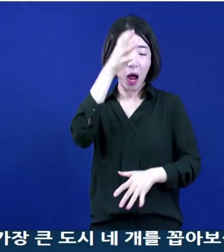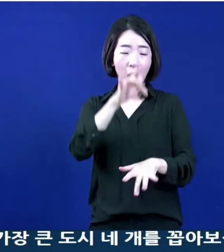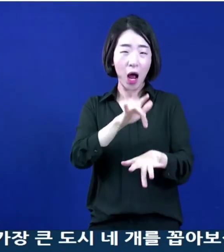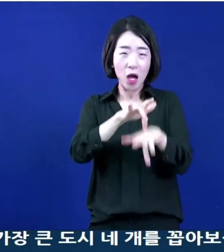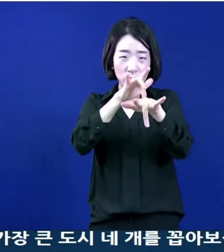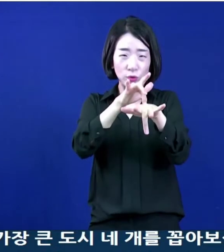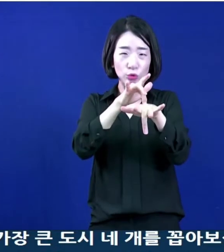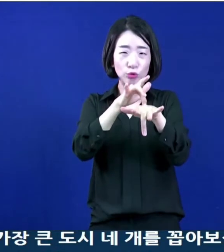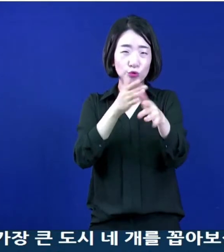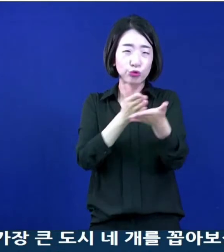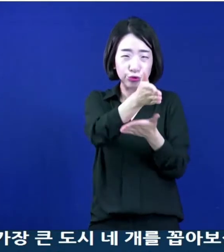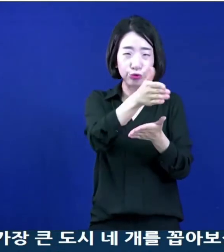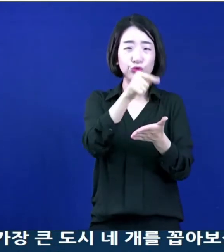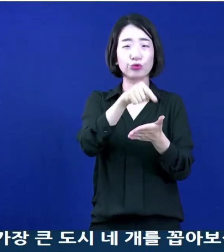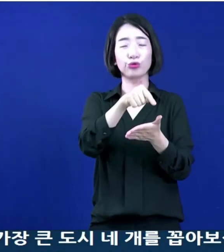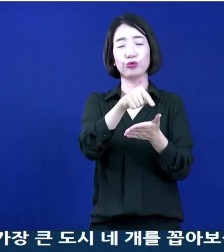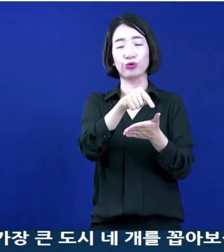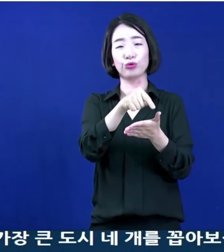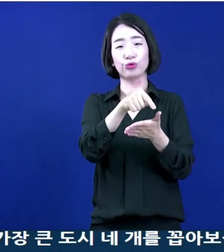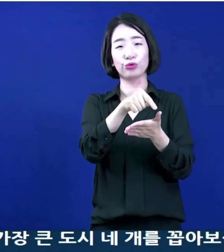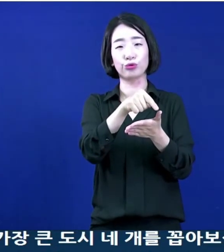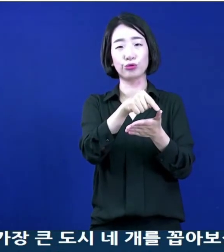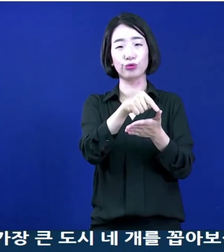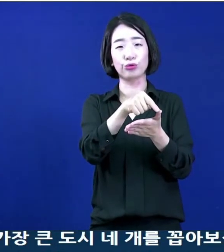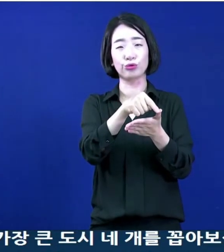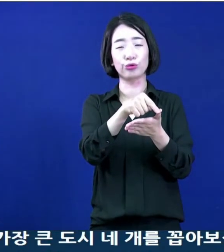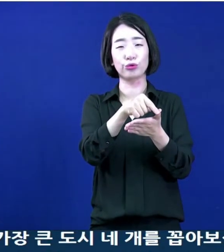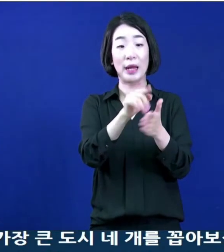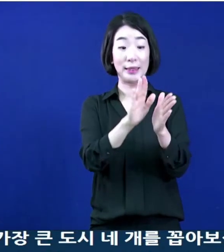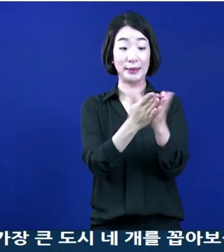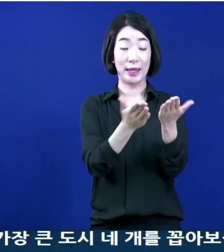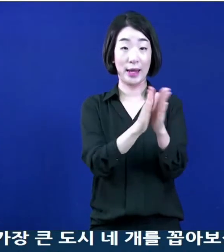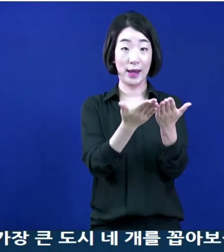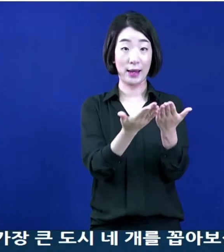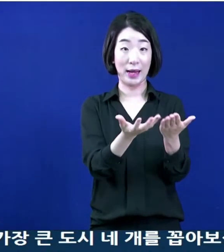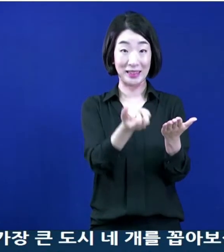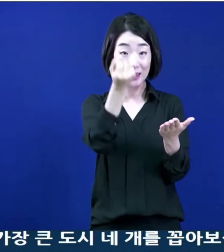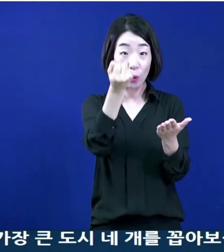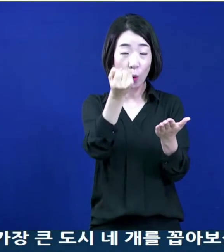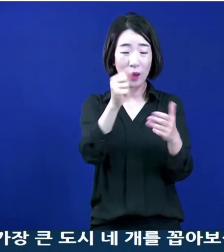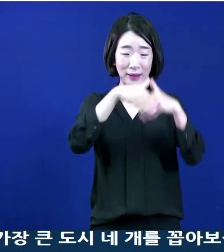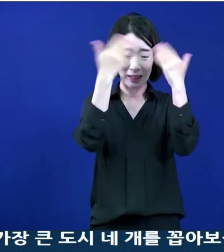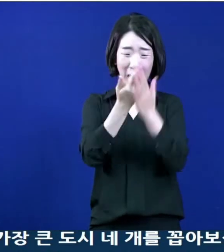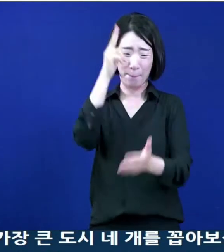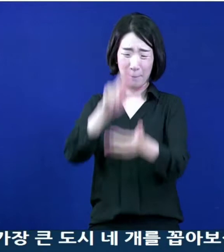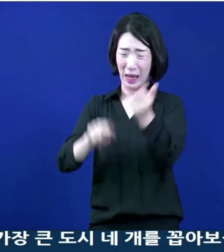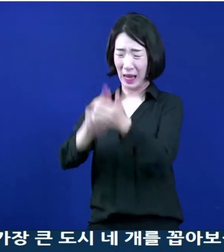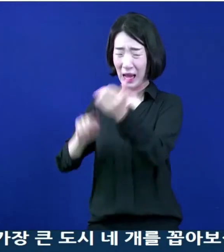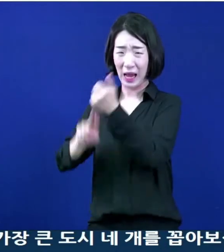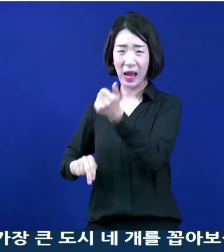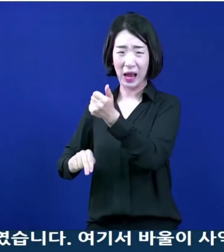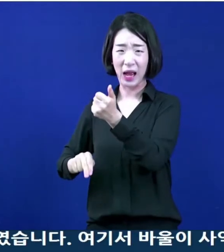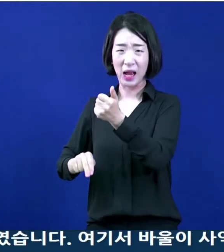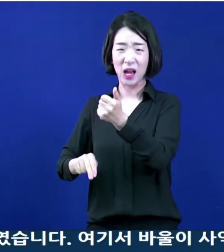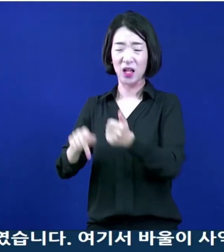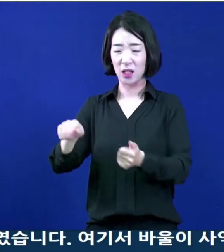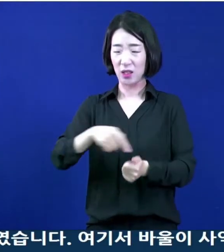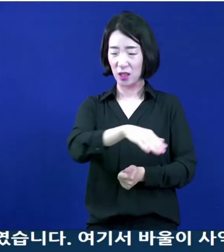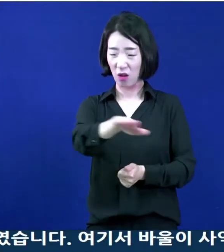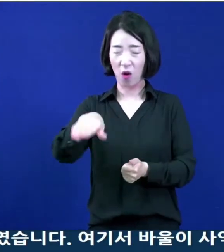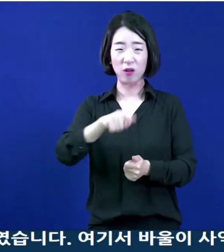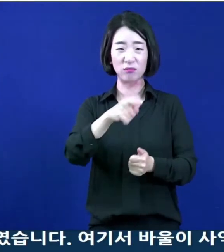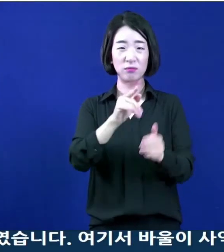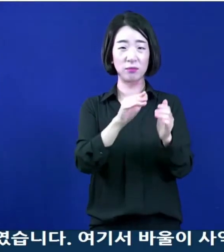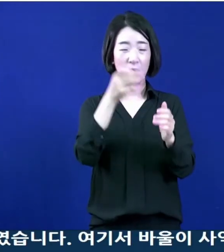됩니다. 지난주 말씀이었죠. 마술책을 갖다가 다 팔아버렸어요. 다 갖고 나왔어요. 이거